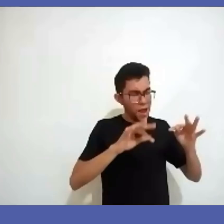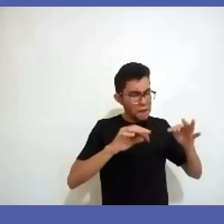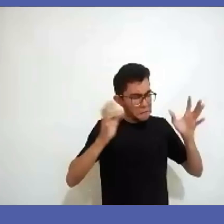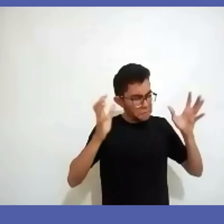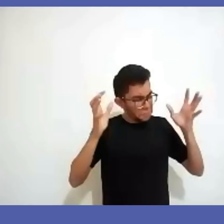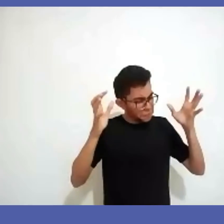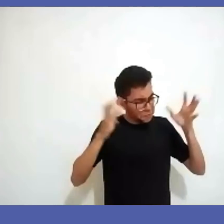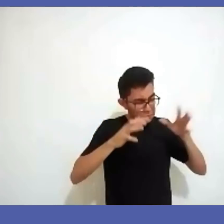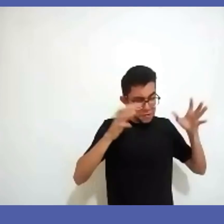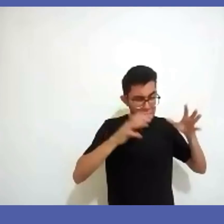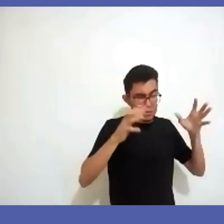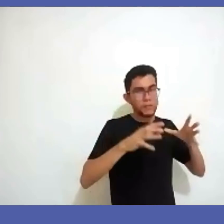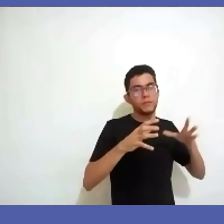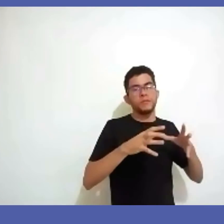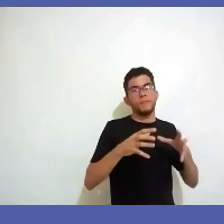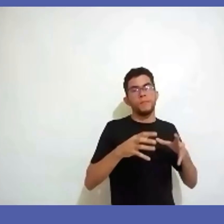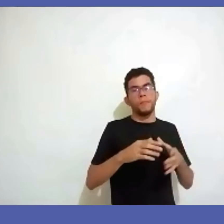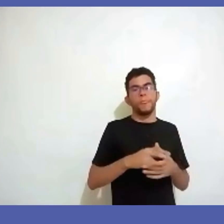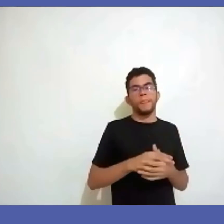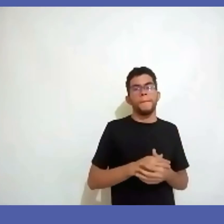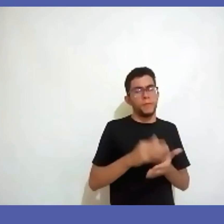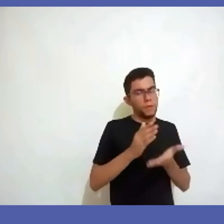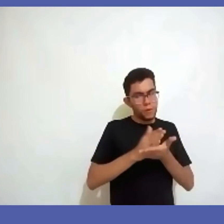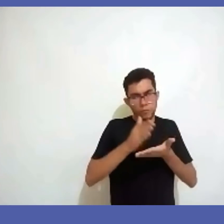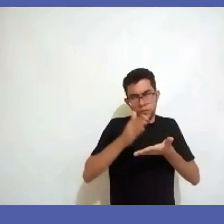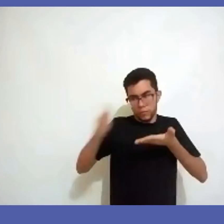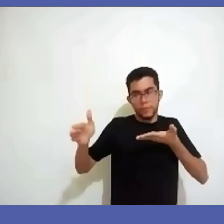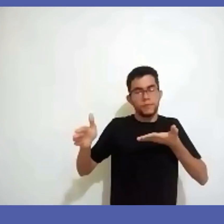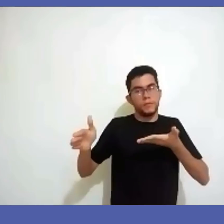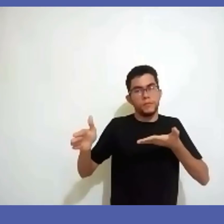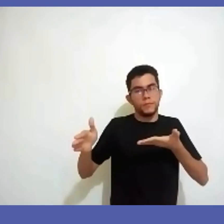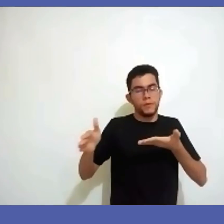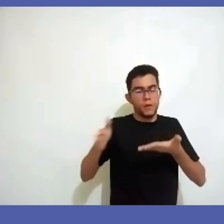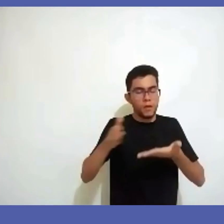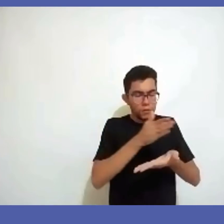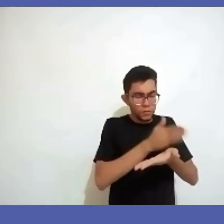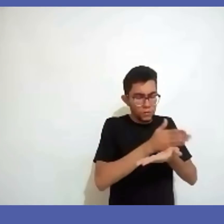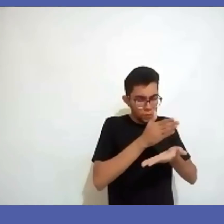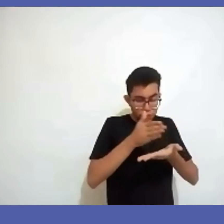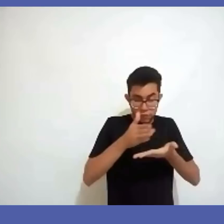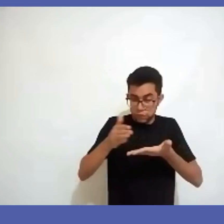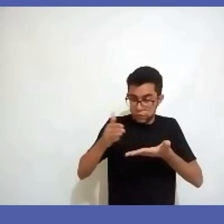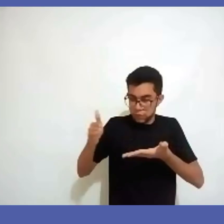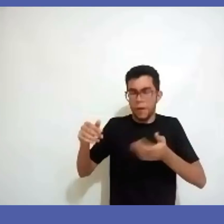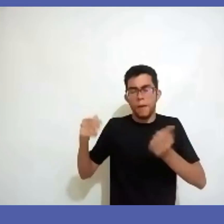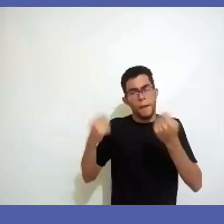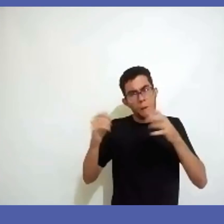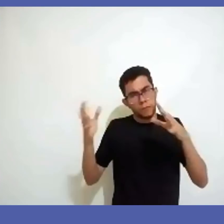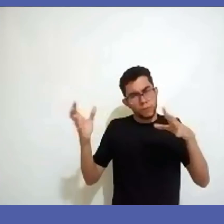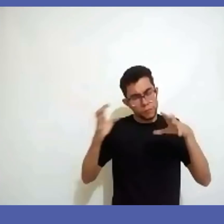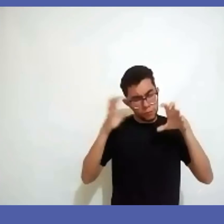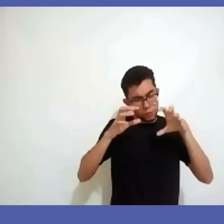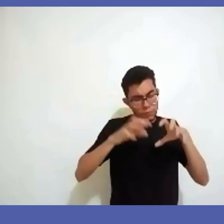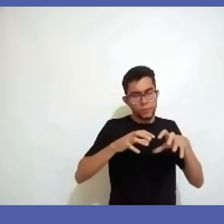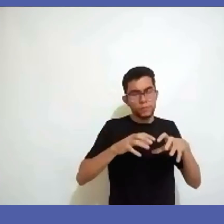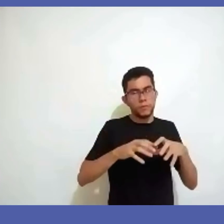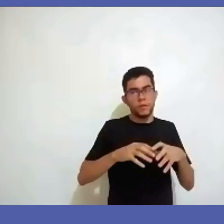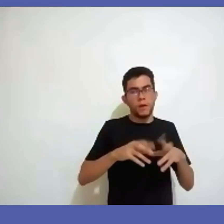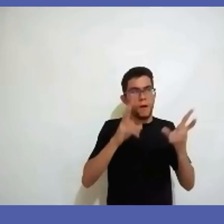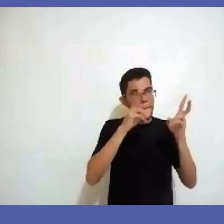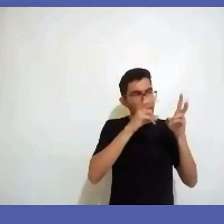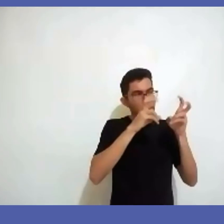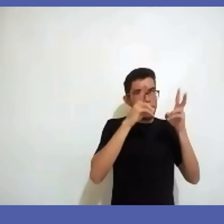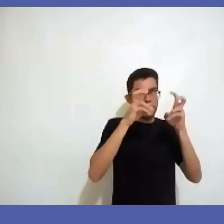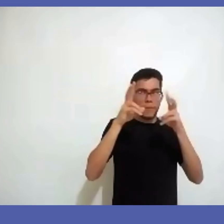ser crescente daqui para frente. Vai ser crescente. E o momento em que reconstruir o